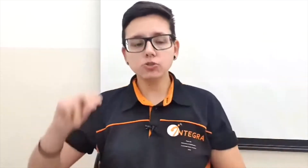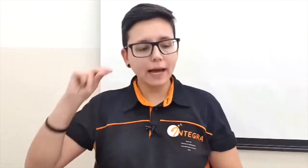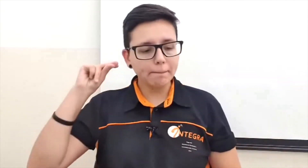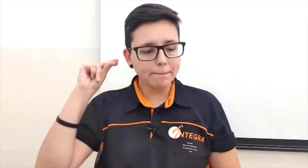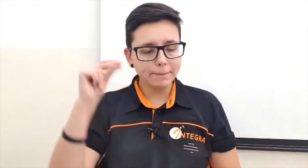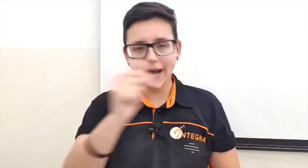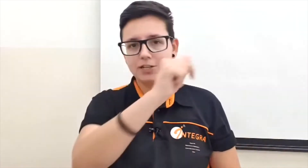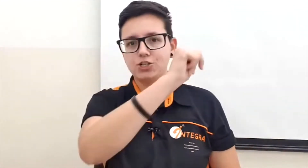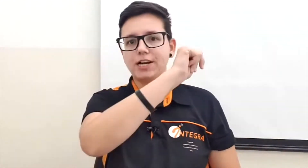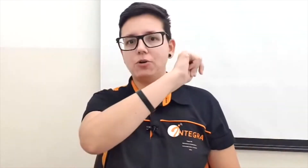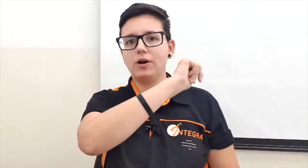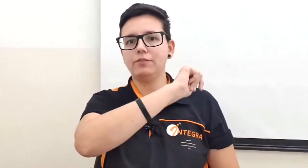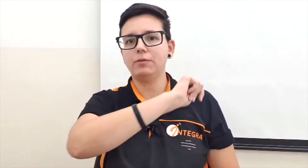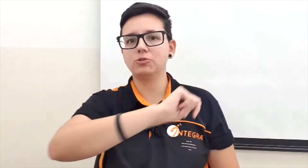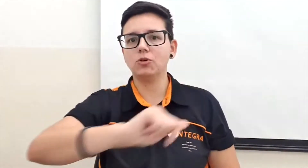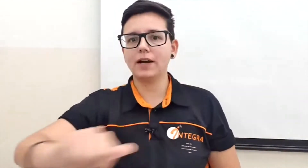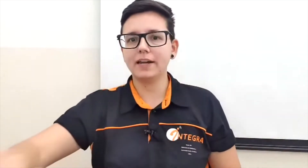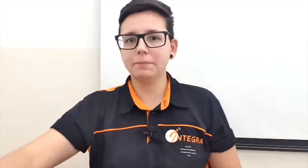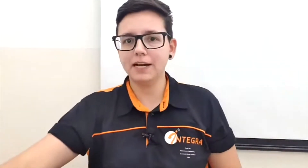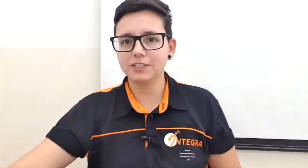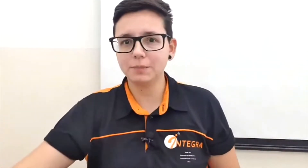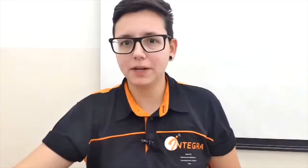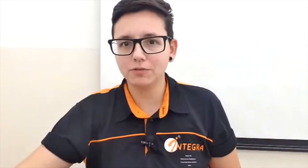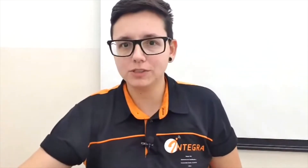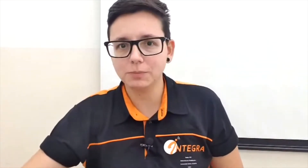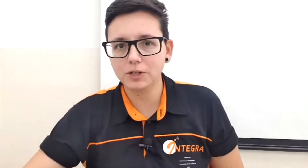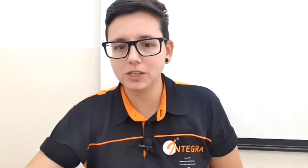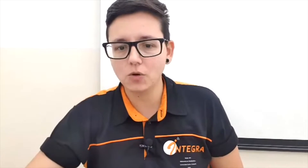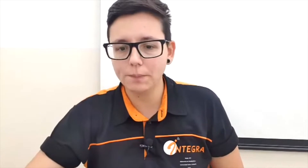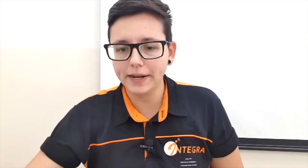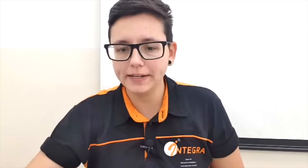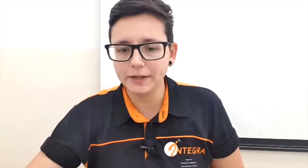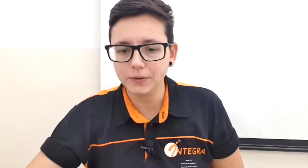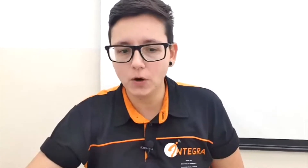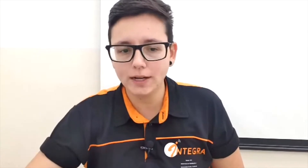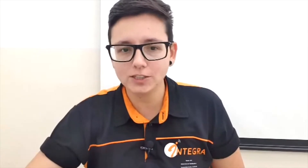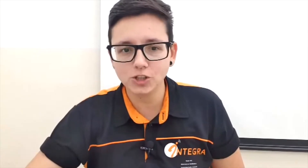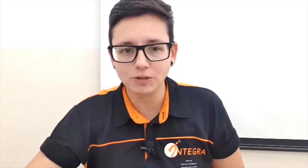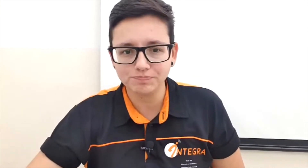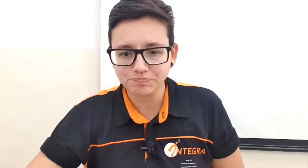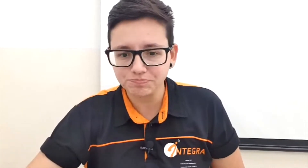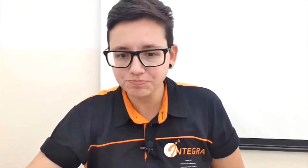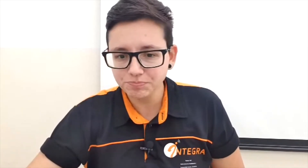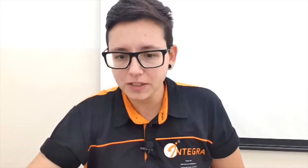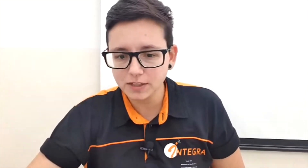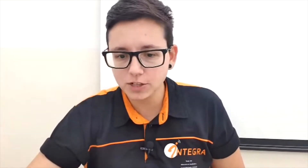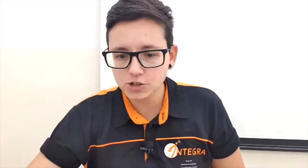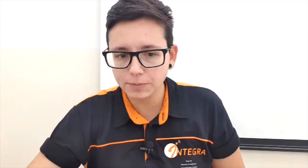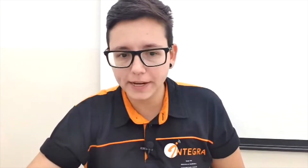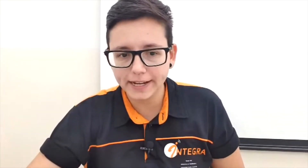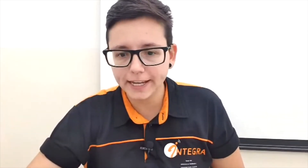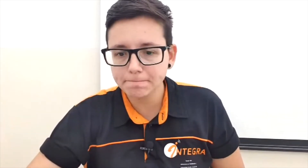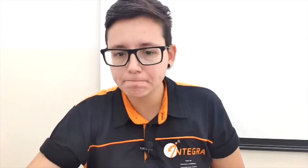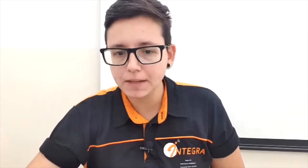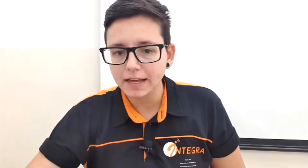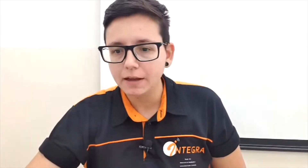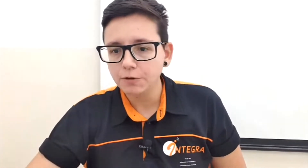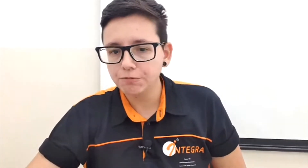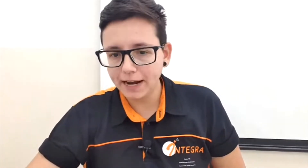na prática agora. Vamos colocar em prática para que você possa compreender. Olha só. Então, deixa eu abrir aqui.